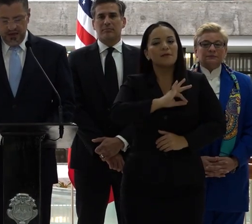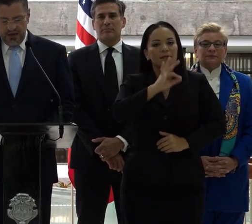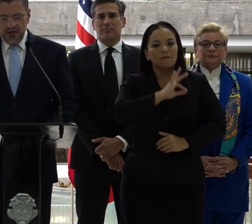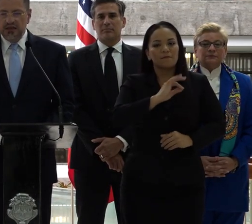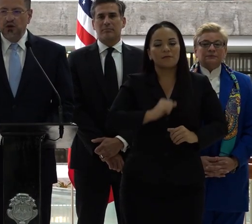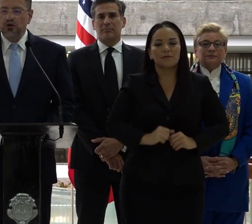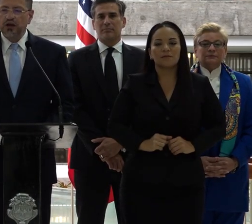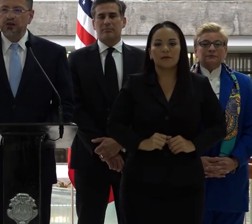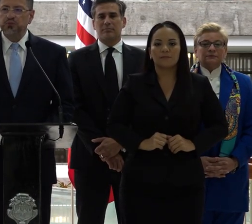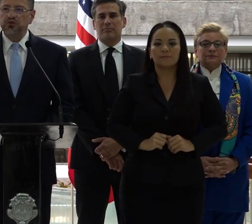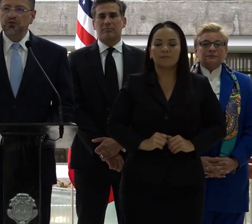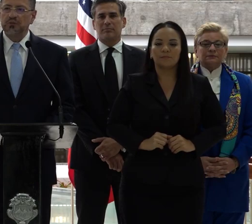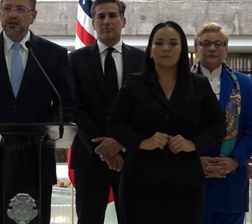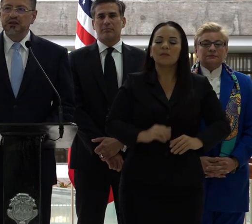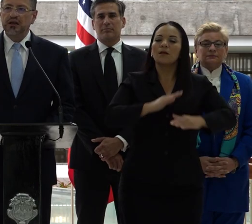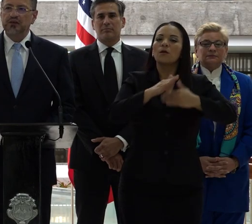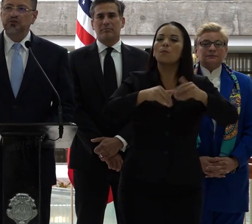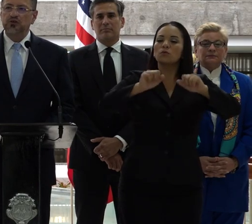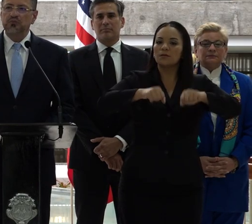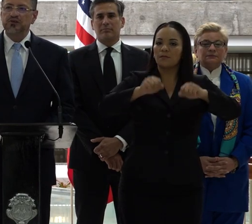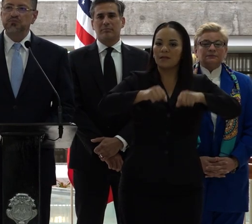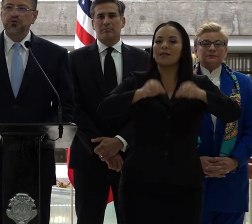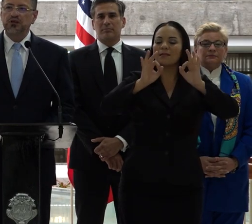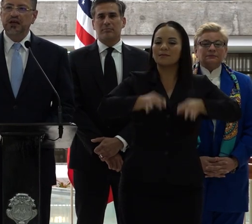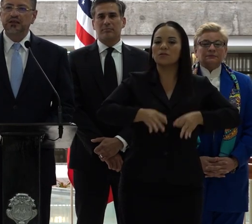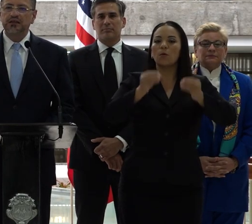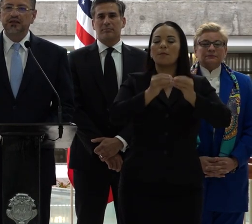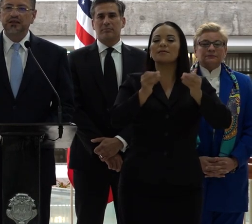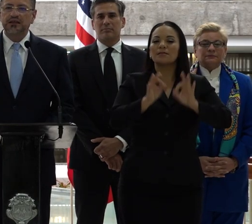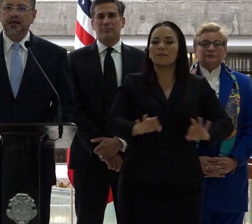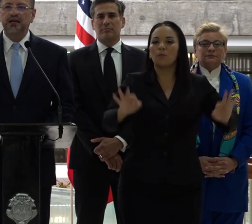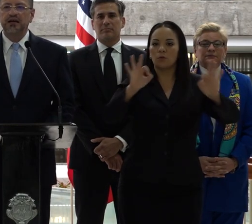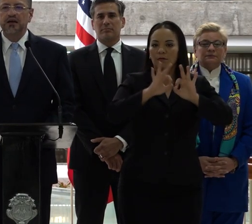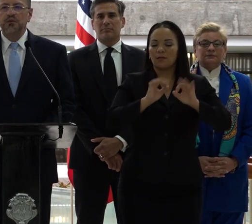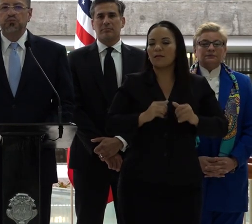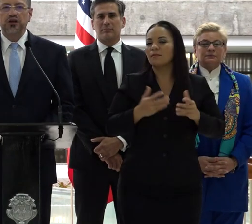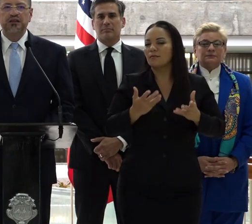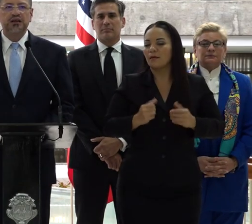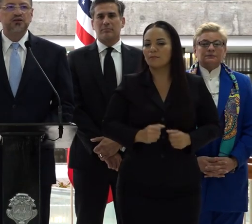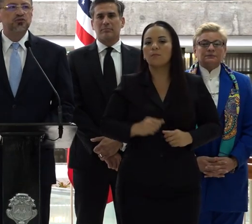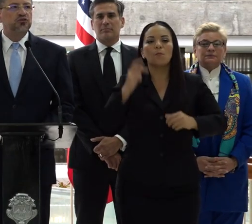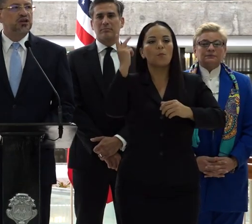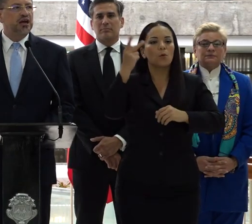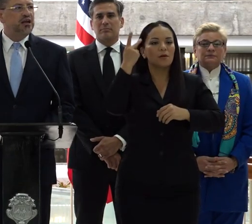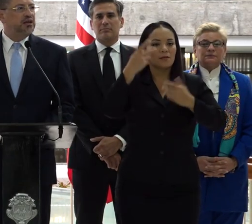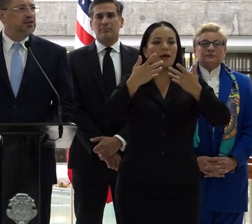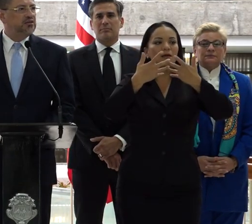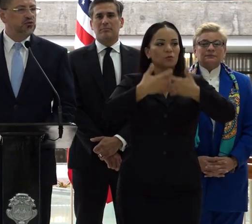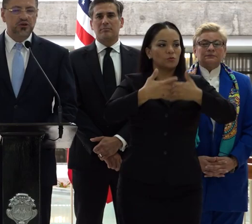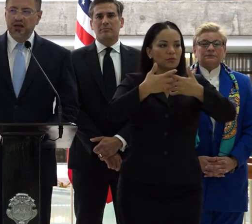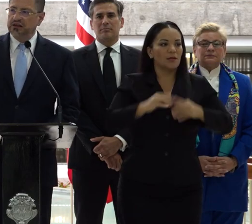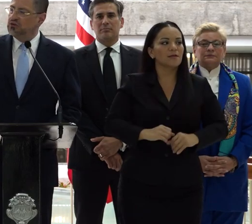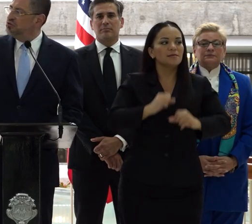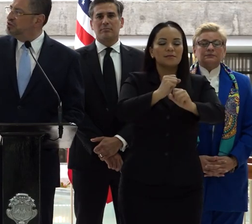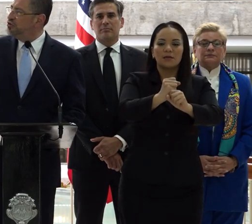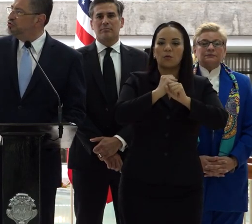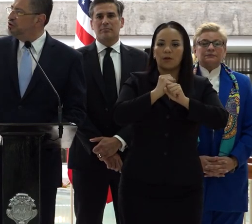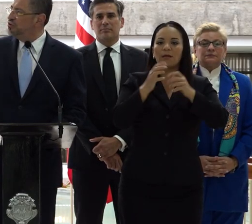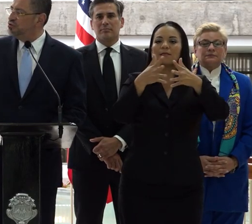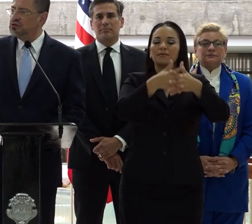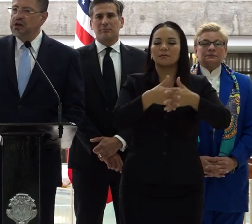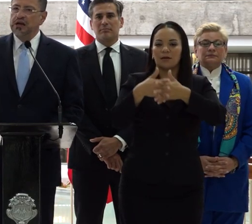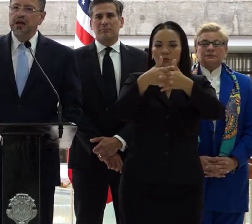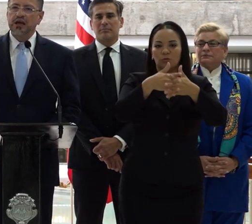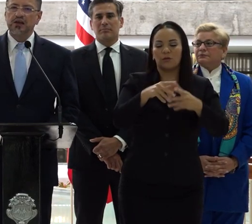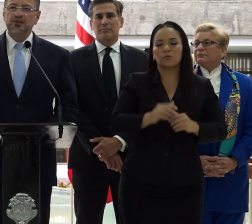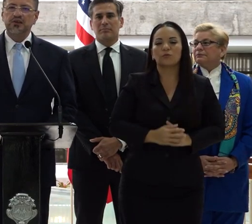beneficie de lo que es posiblemente la decisión más importante de política industrial y de seguridad de los Estados